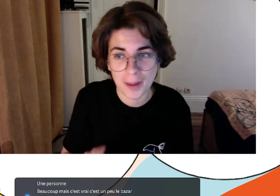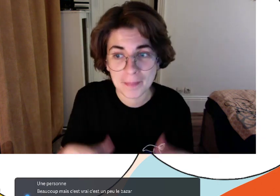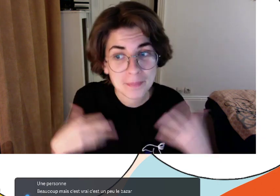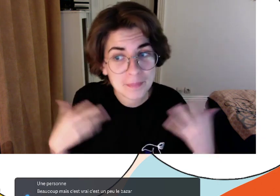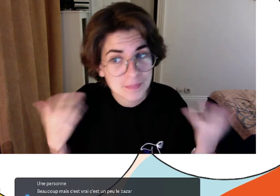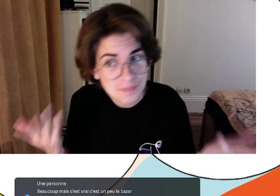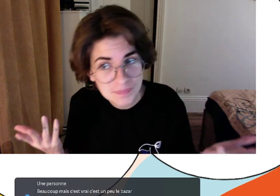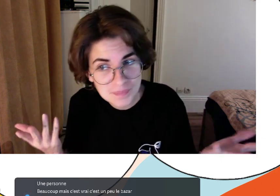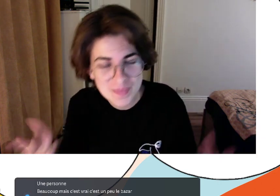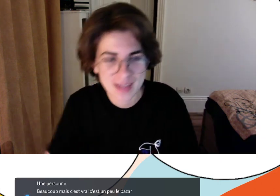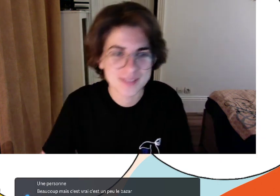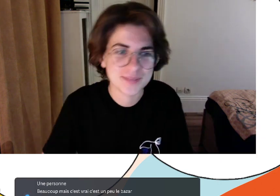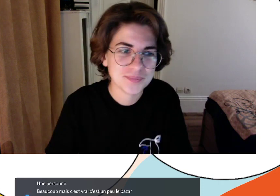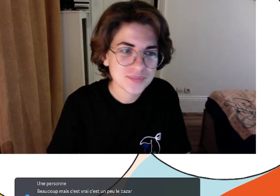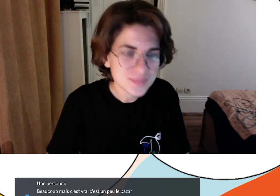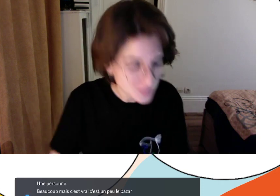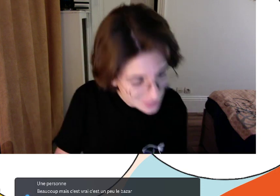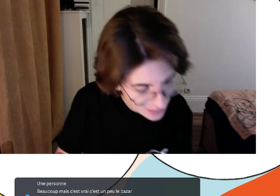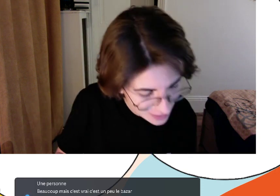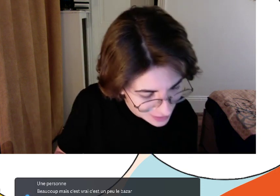d'ordinateur.